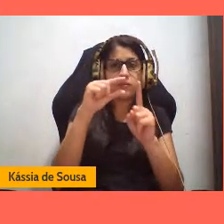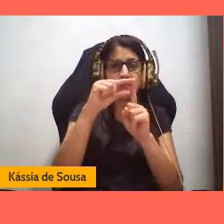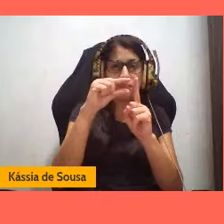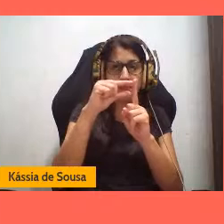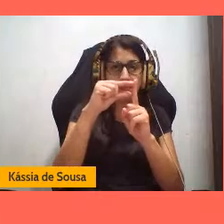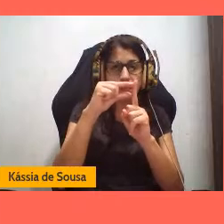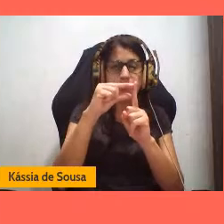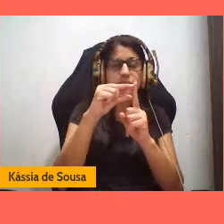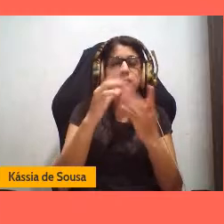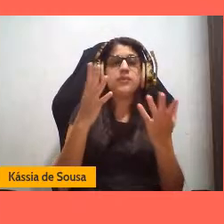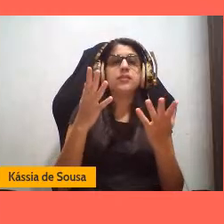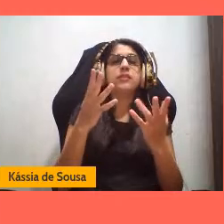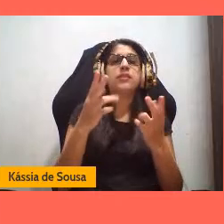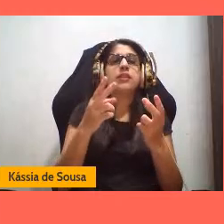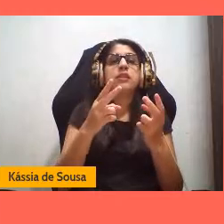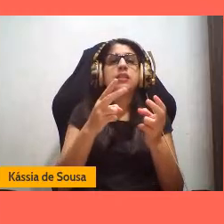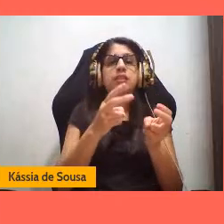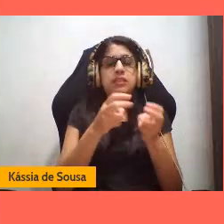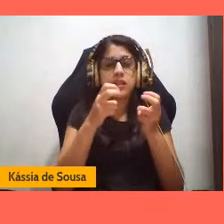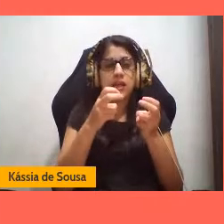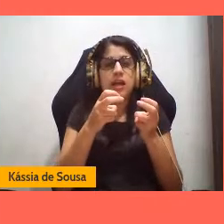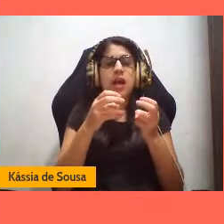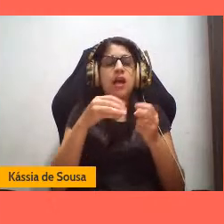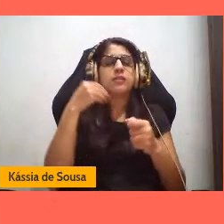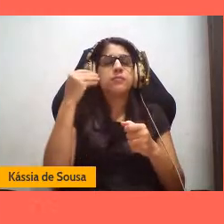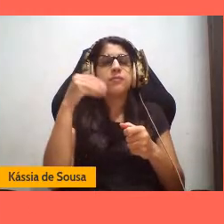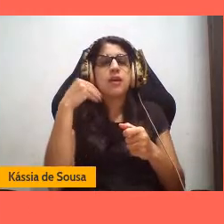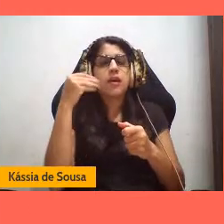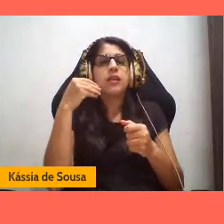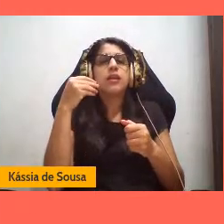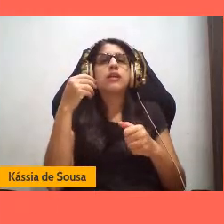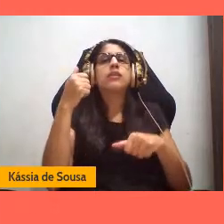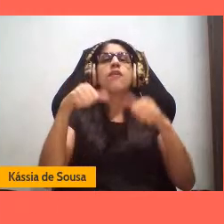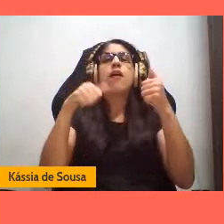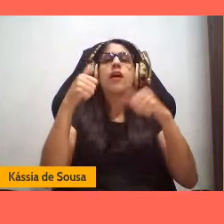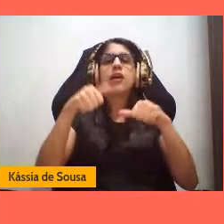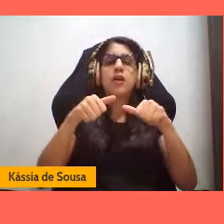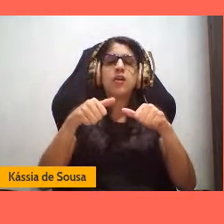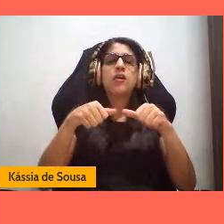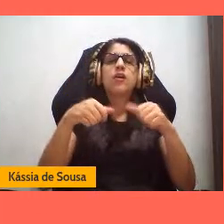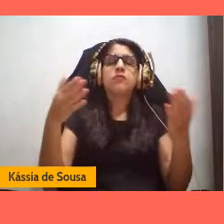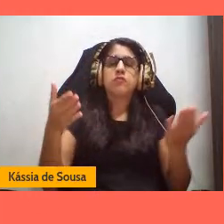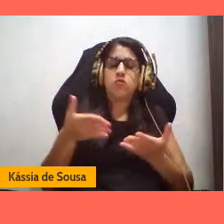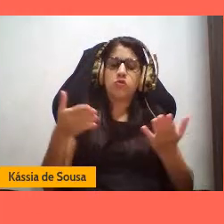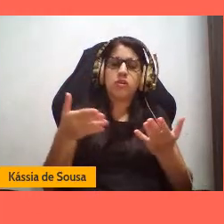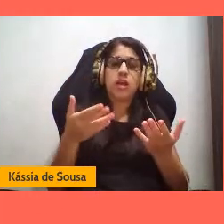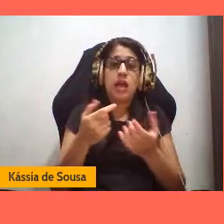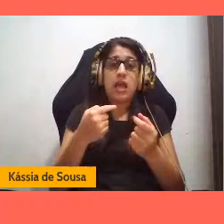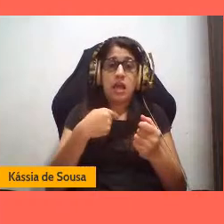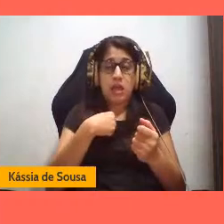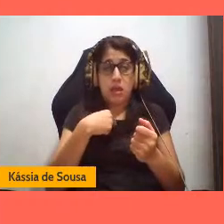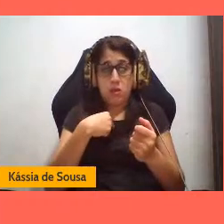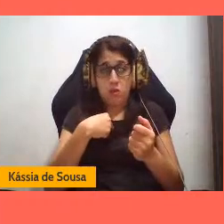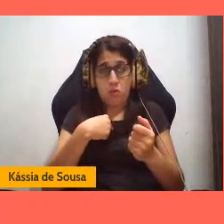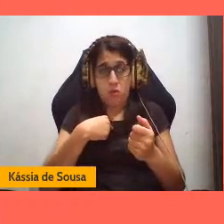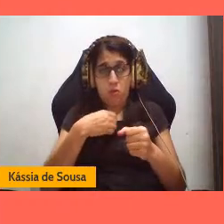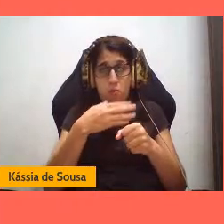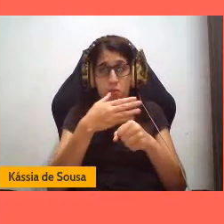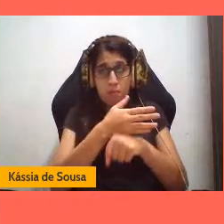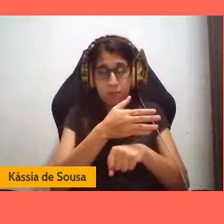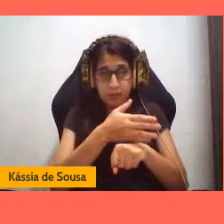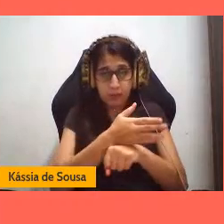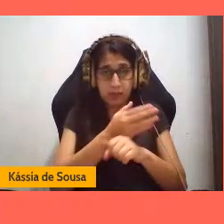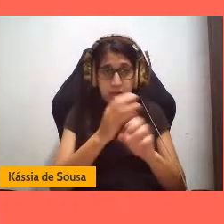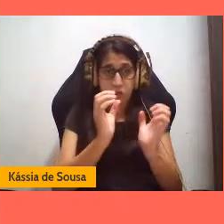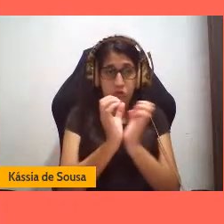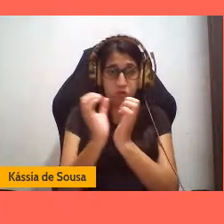a experiência e a avaliação nessa mostra. Eu participei de dois grupos, do grupo de currículos e